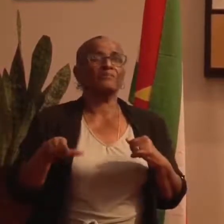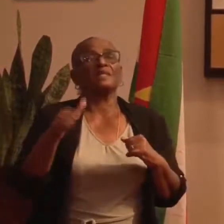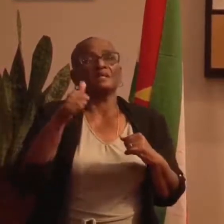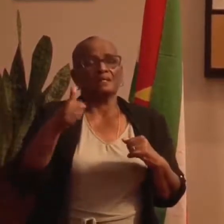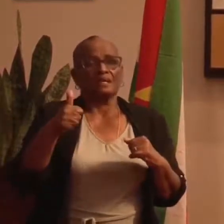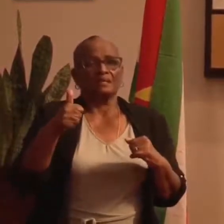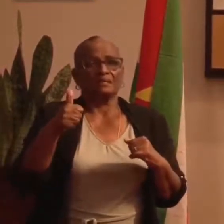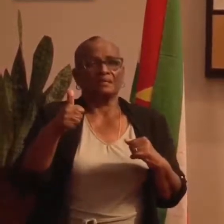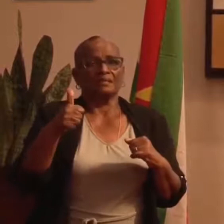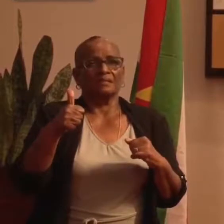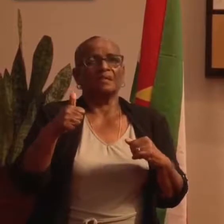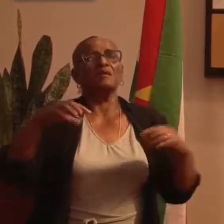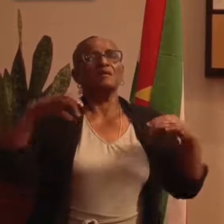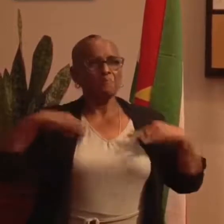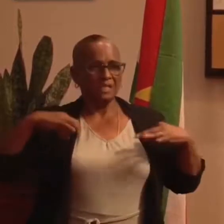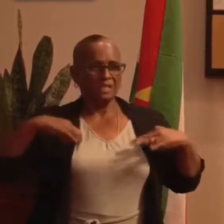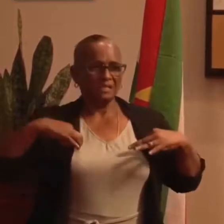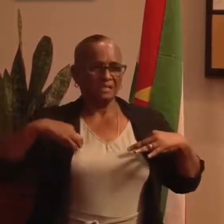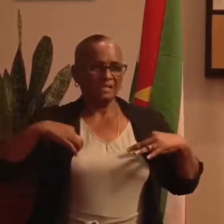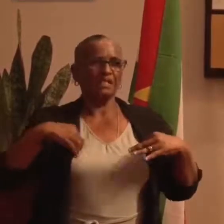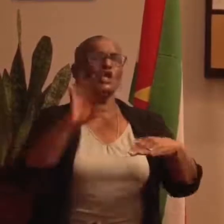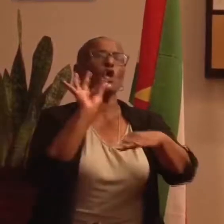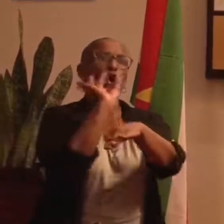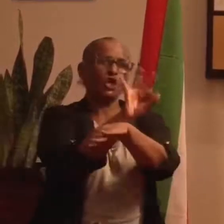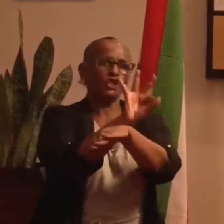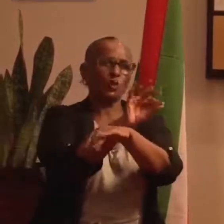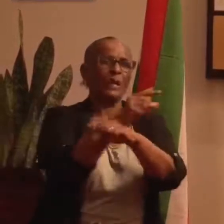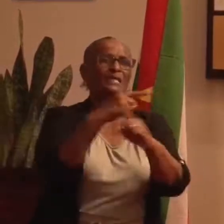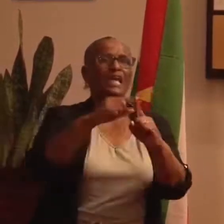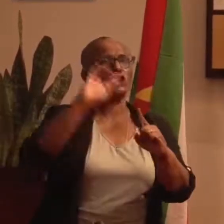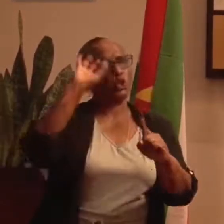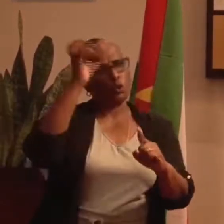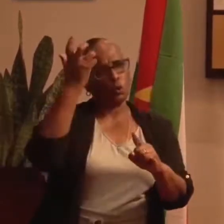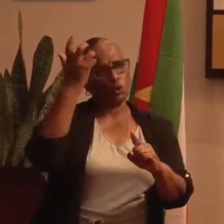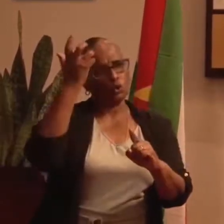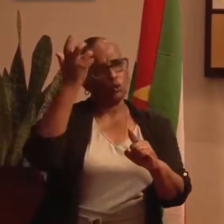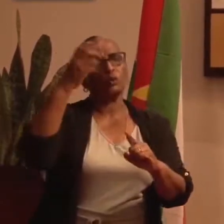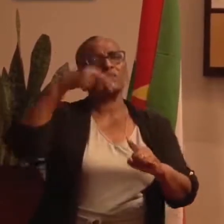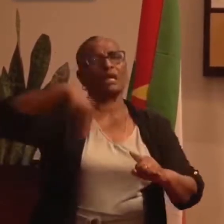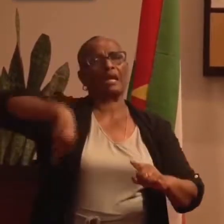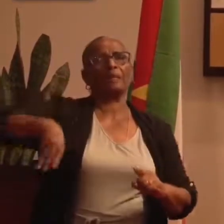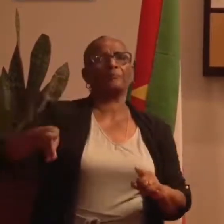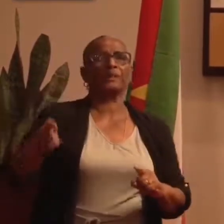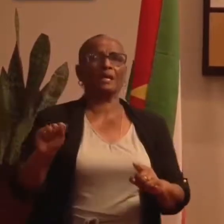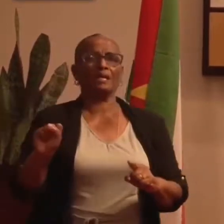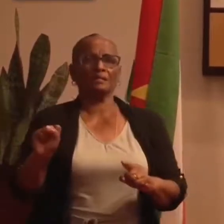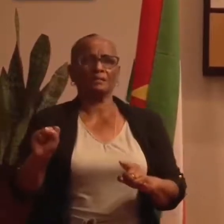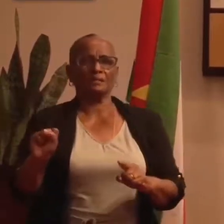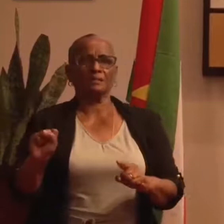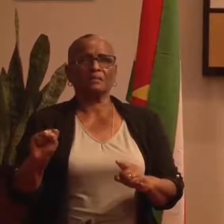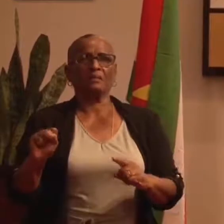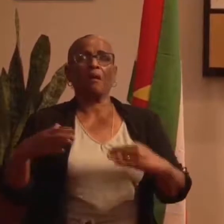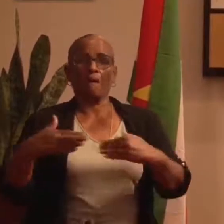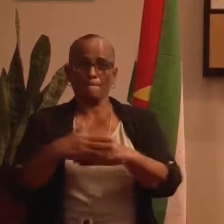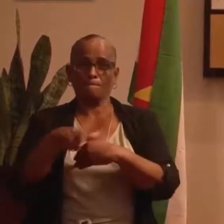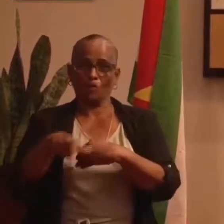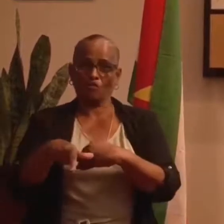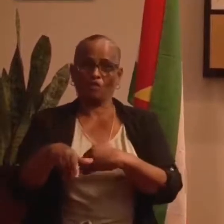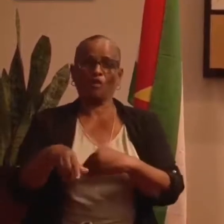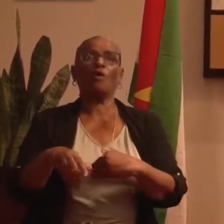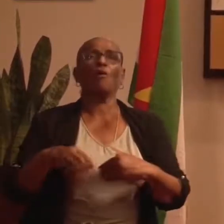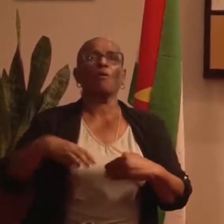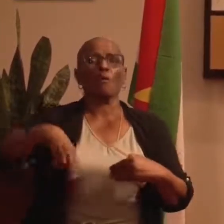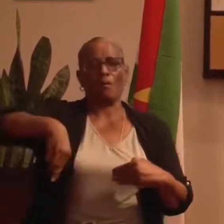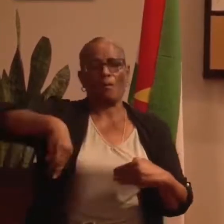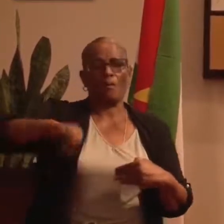6, ministerie van Onderwijs en Cultuur, is van de NPS. En daar hebben we mevrouw Marie